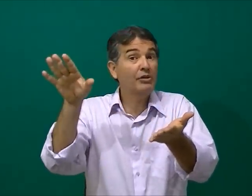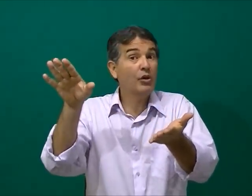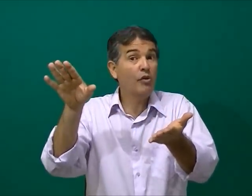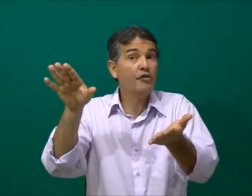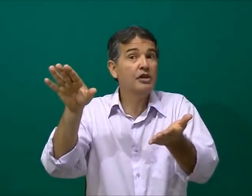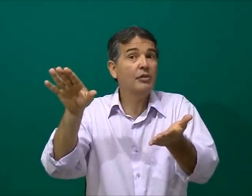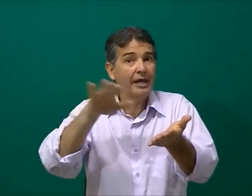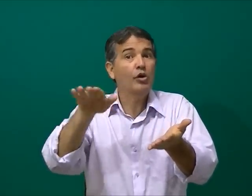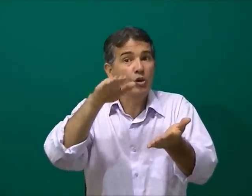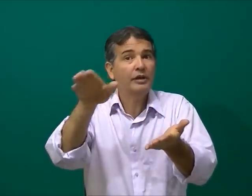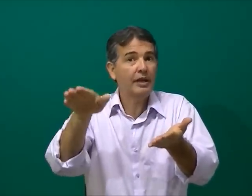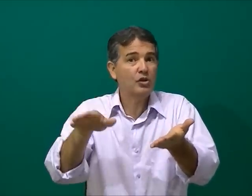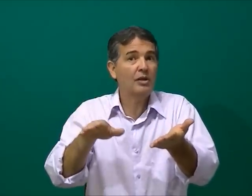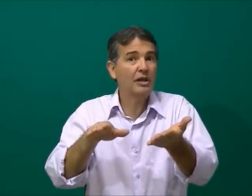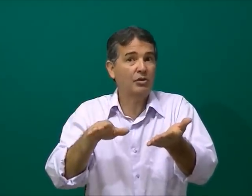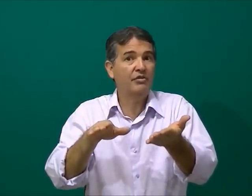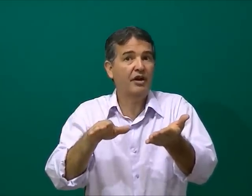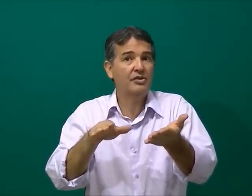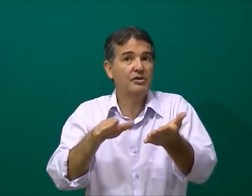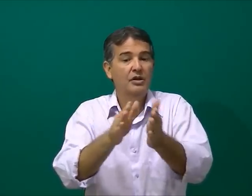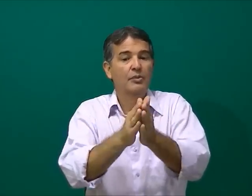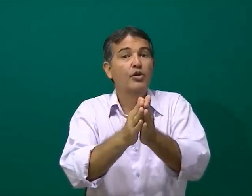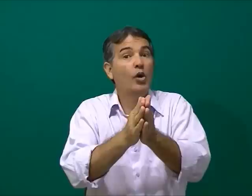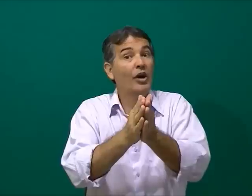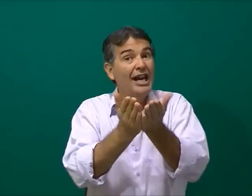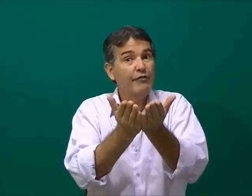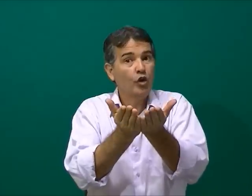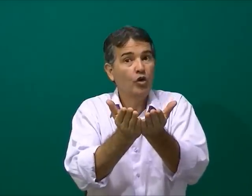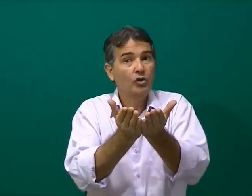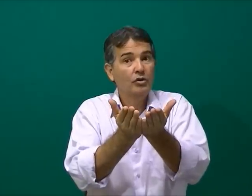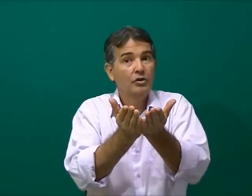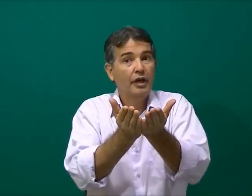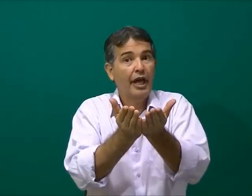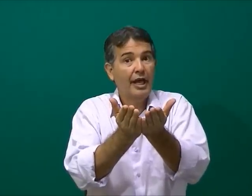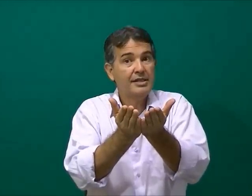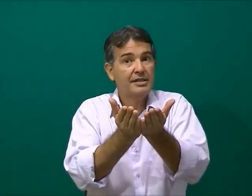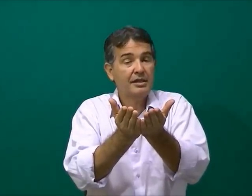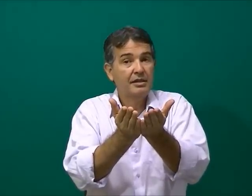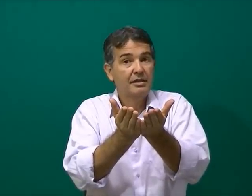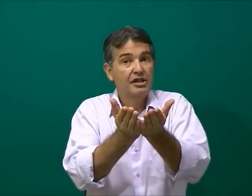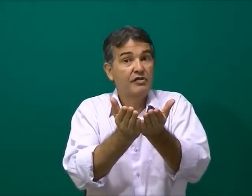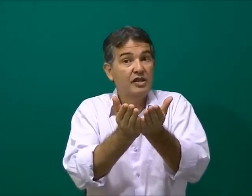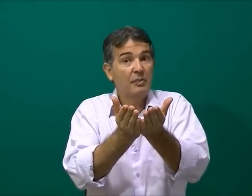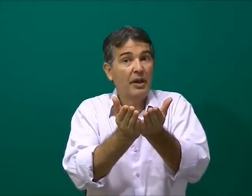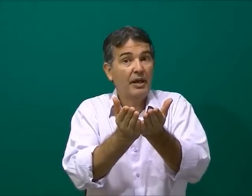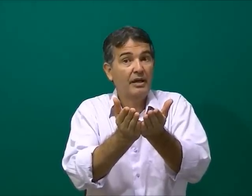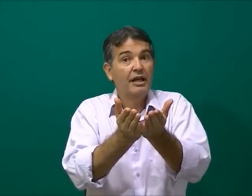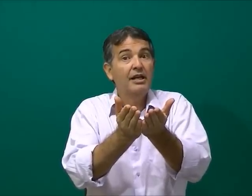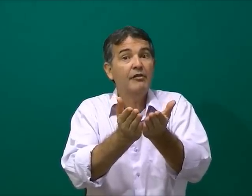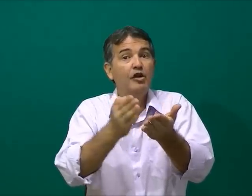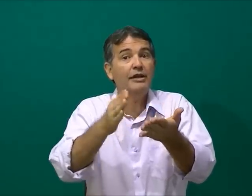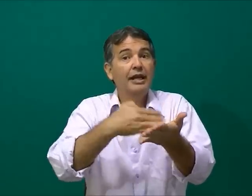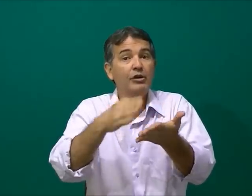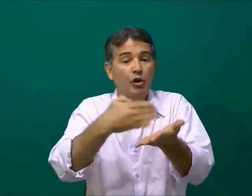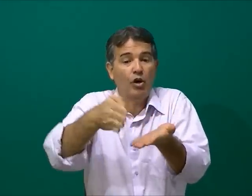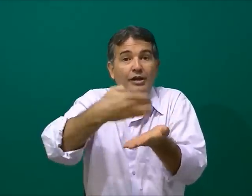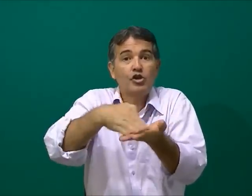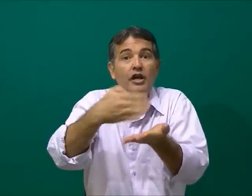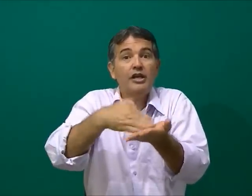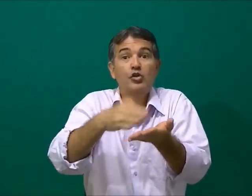uma confusão, aí é outro questionamento que eu faço, porque o livro é este. Se você pega livro e caderno e coloca só isso como